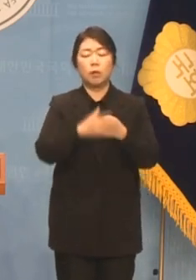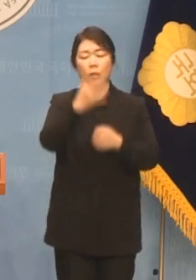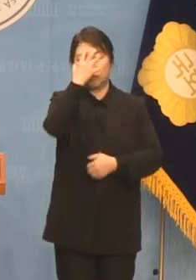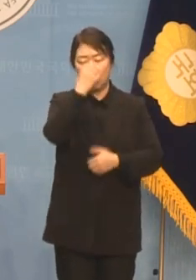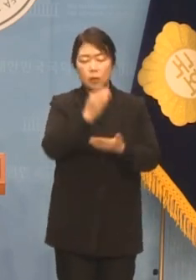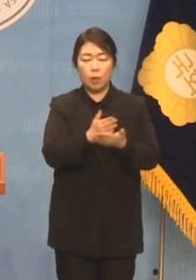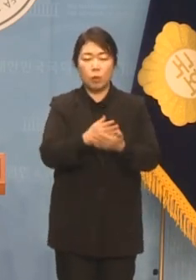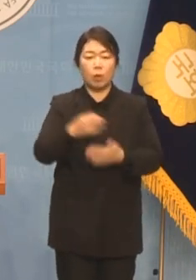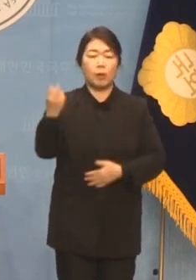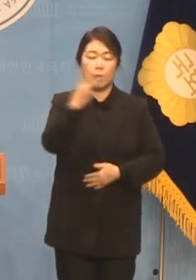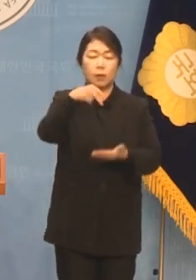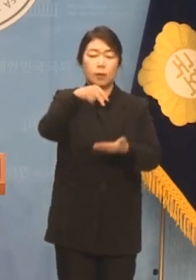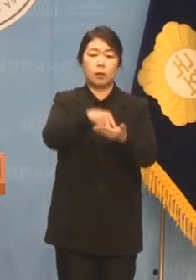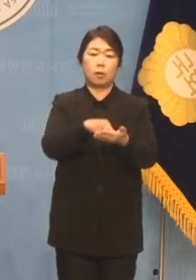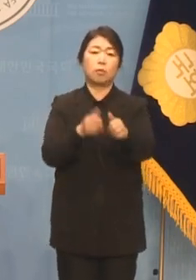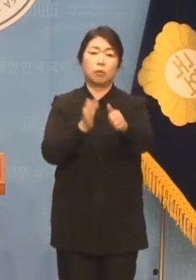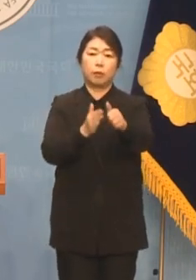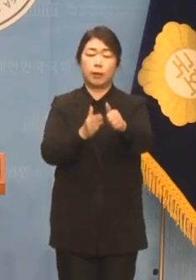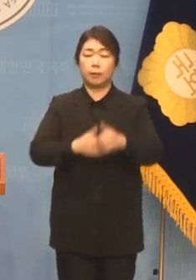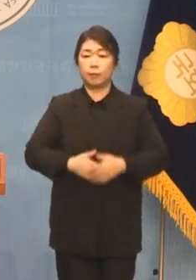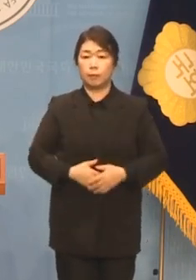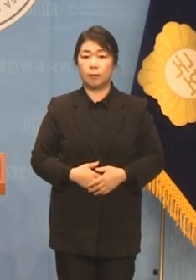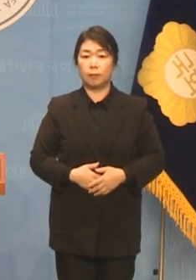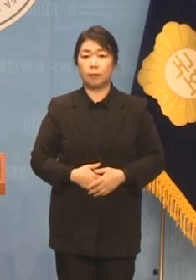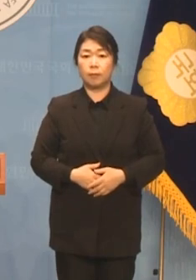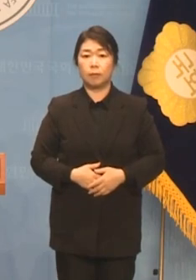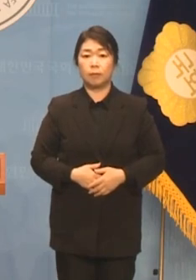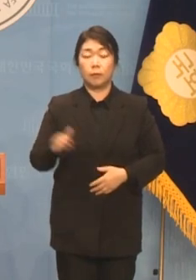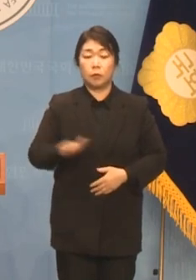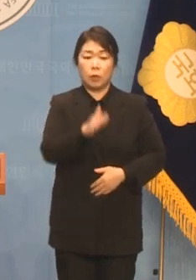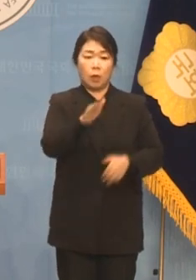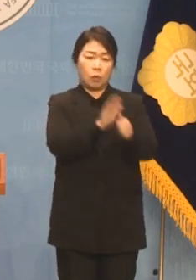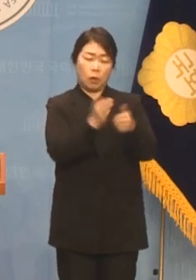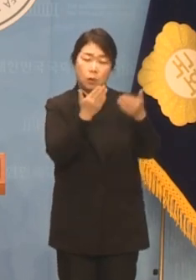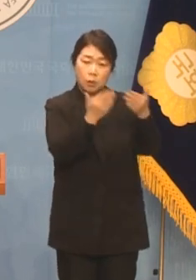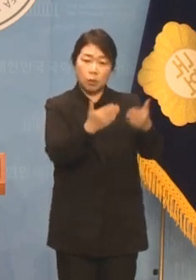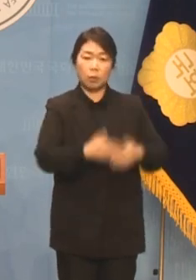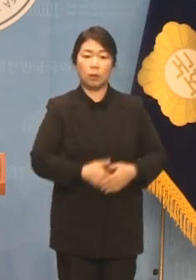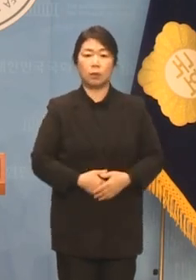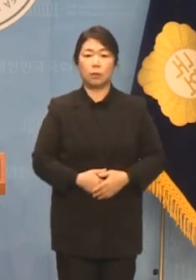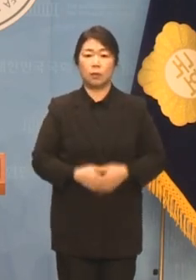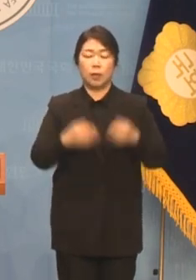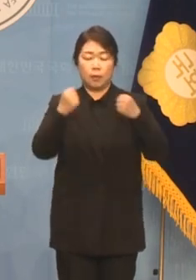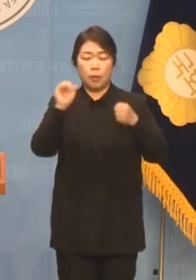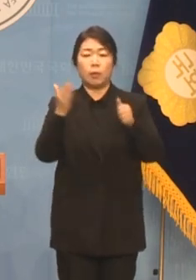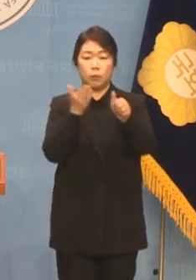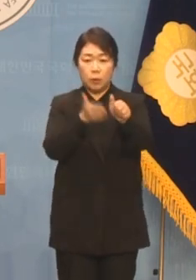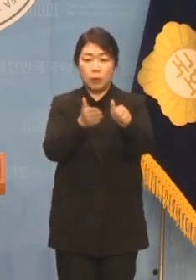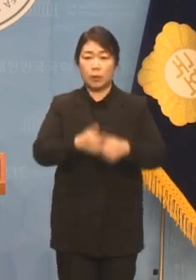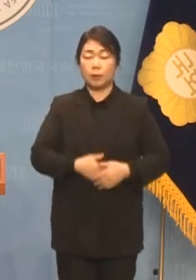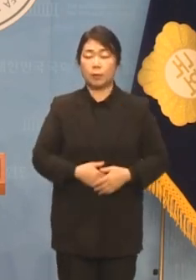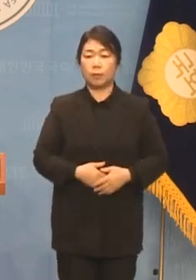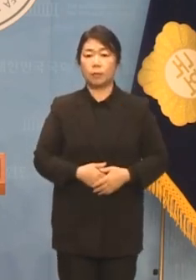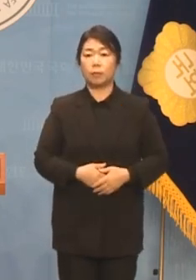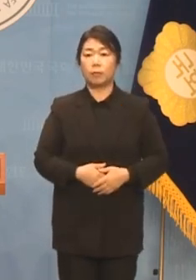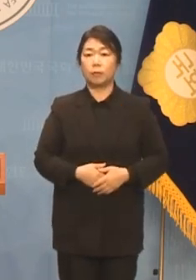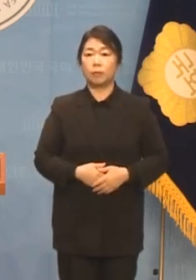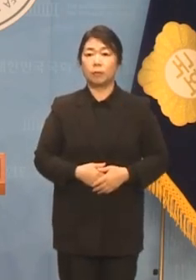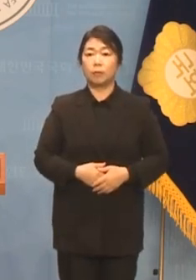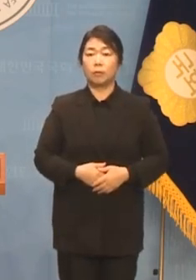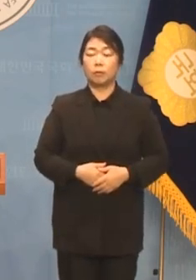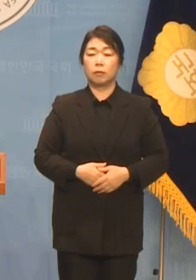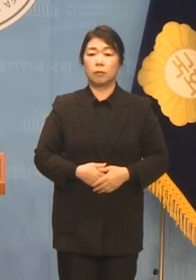다시 일어서 주시기를 바랍니다 저희가 도와드리고 힘이 되어 드리겠습니다